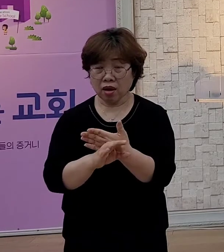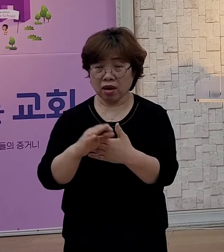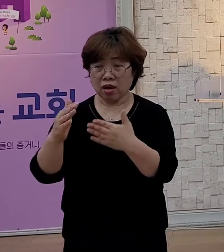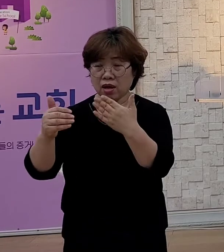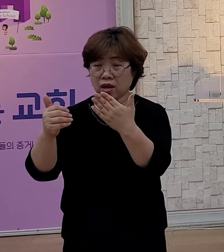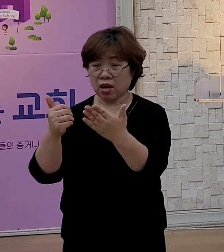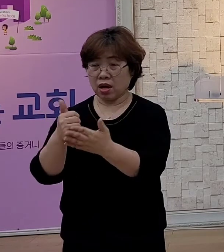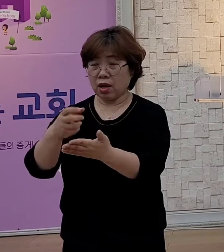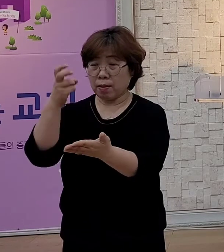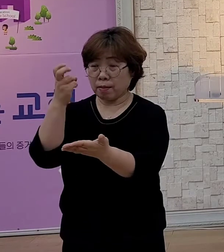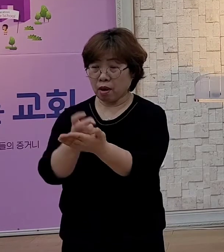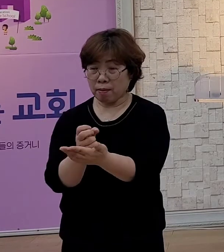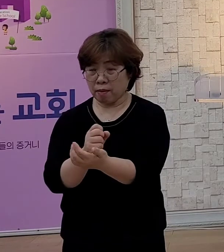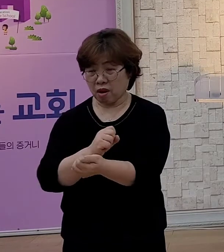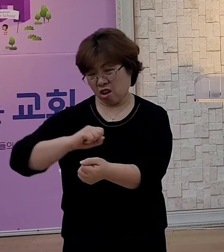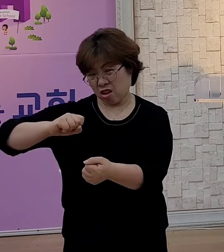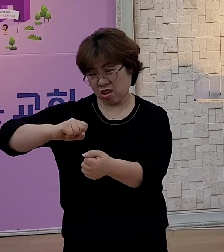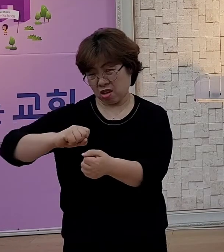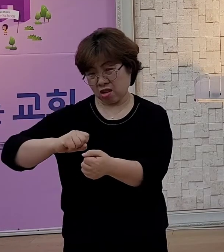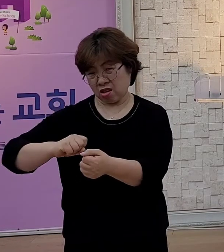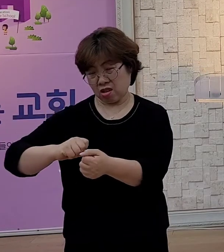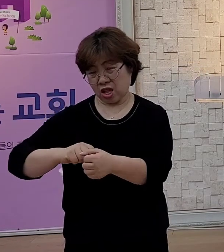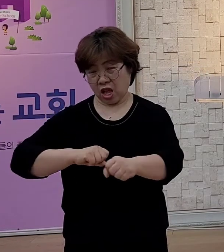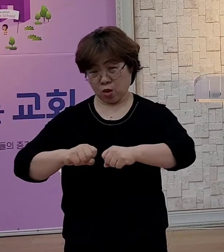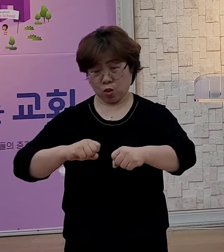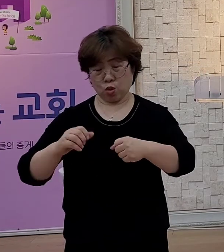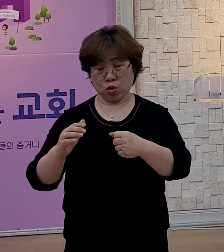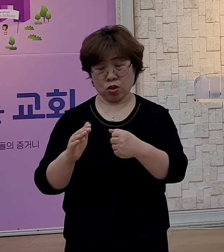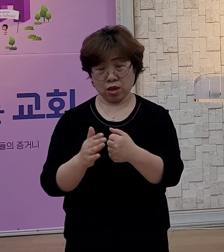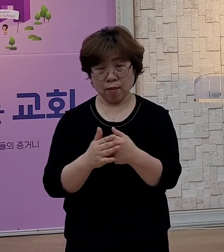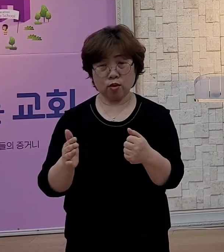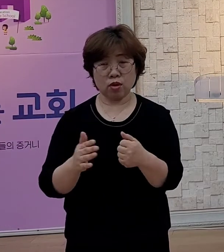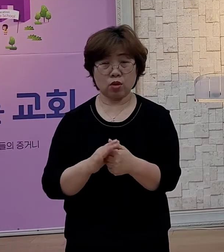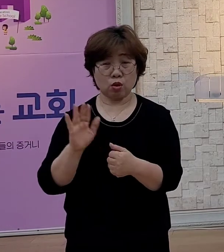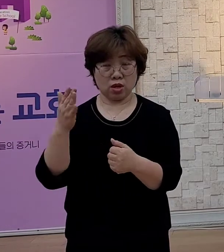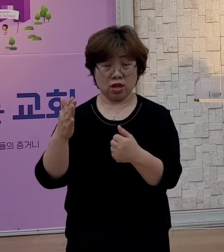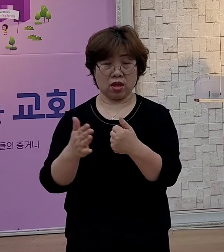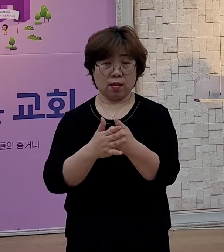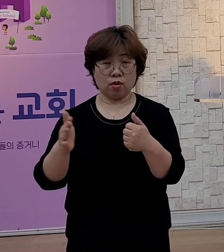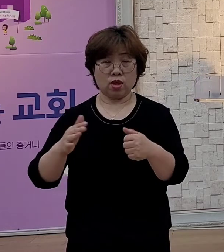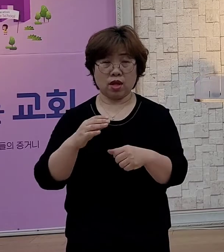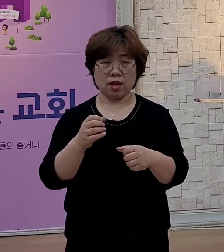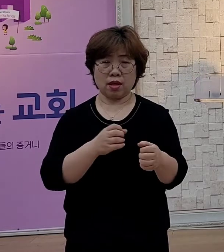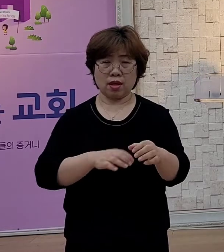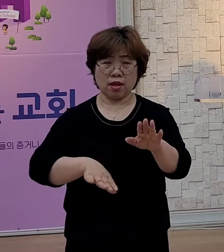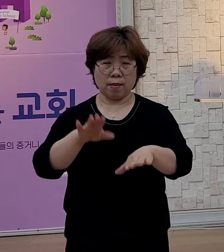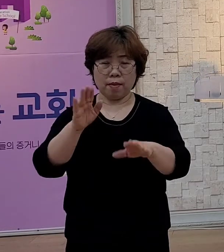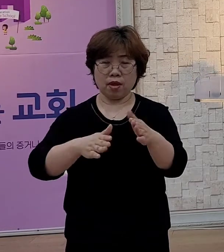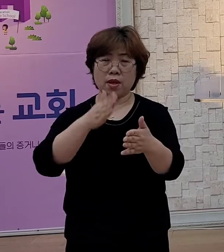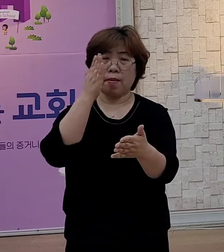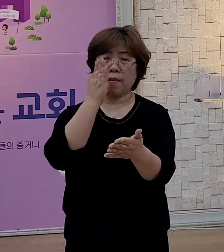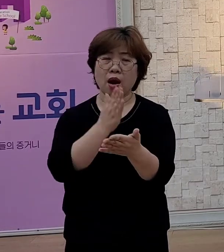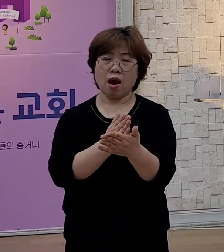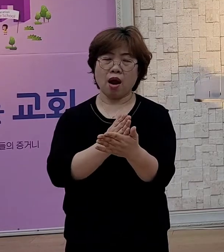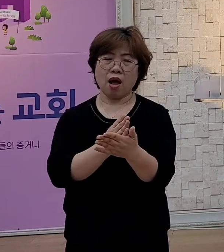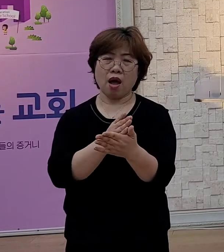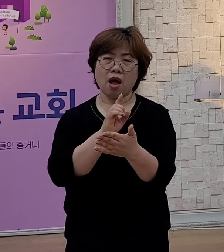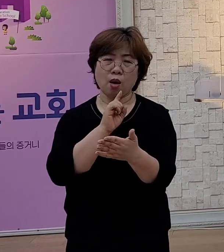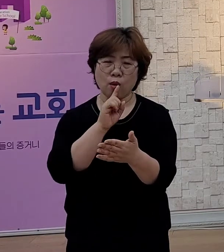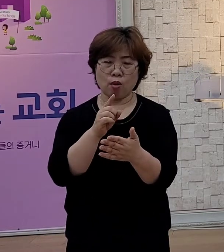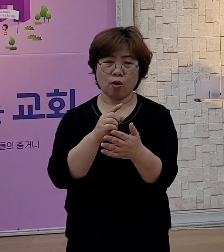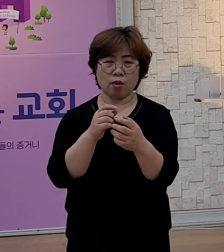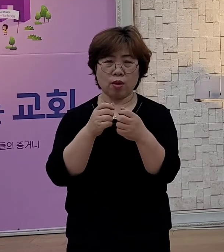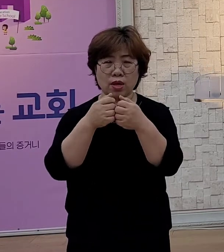하나님의 계명을 어기는 것이 되기 때문에 차별하지 말라. 이렇게 이 야고보는 우리에게 아주